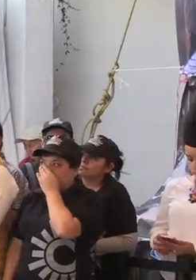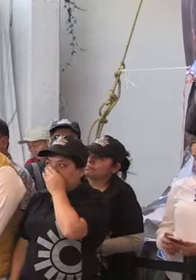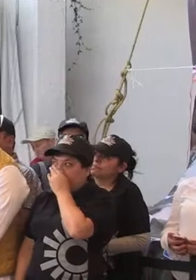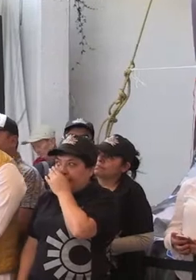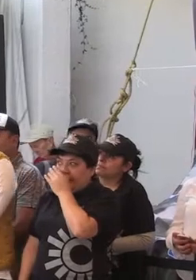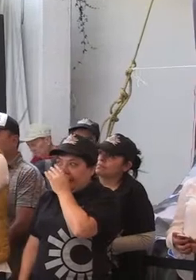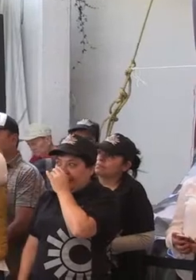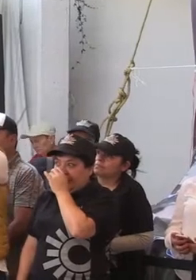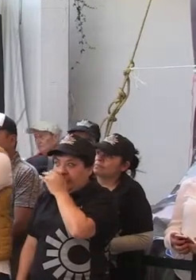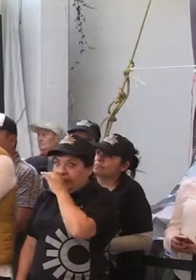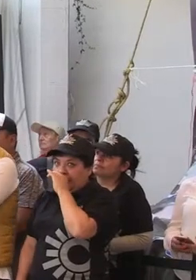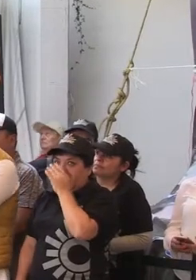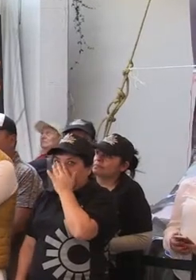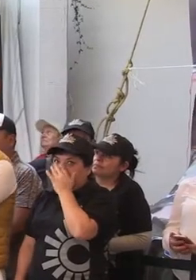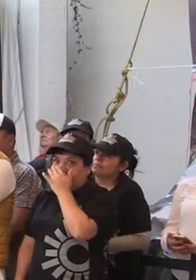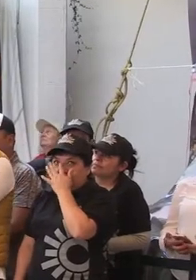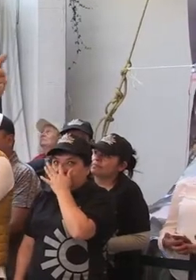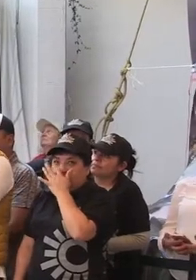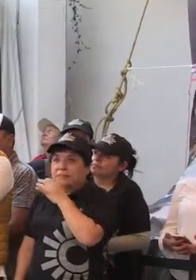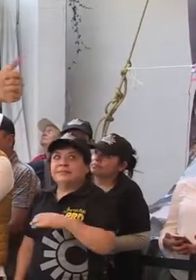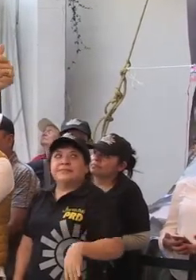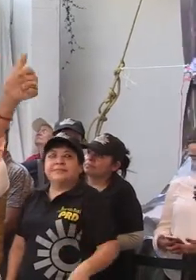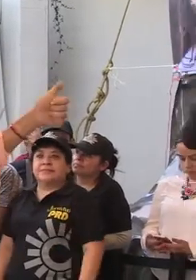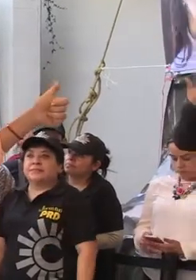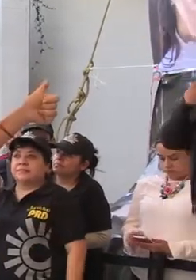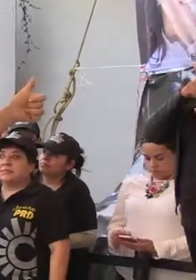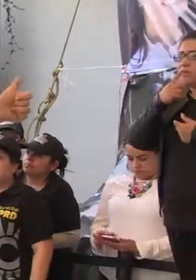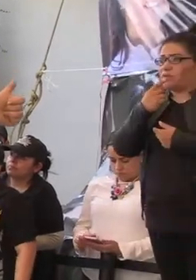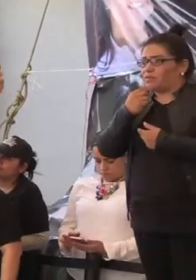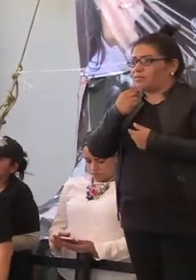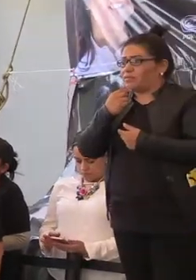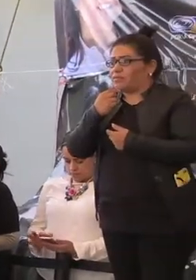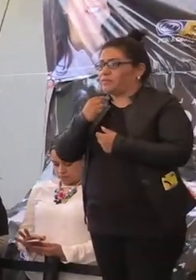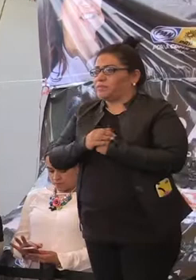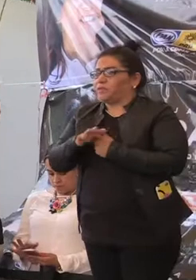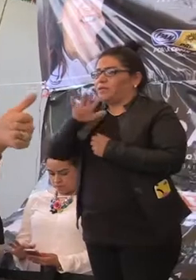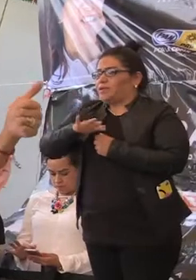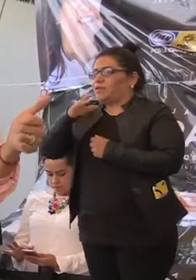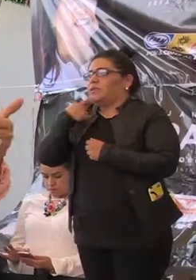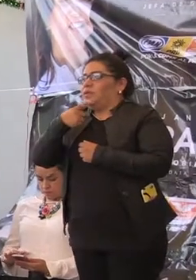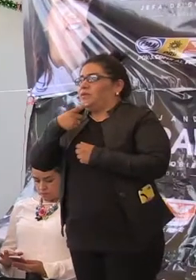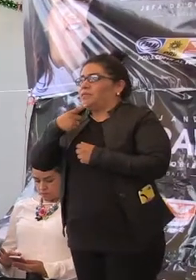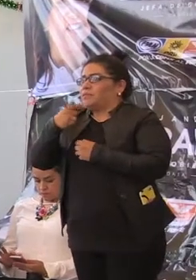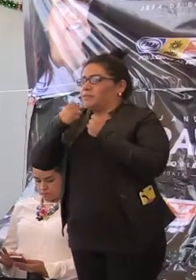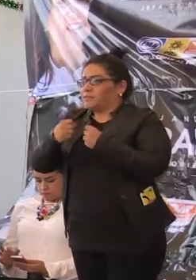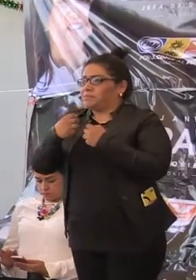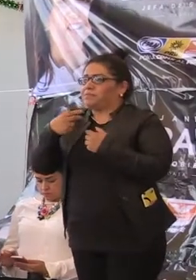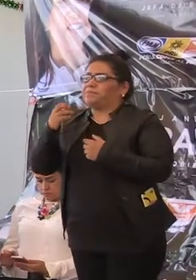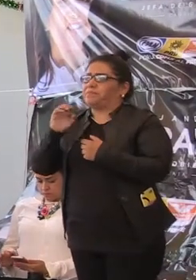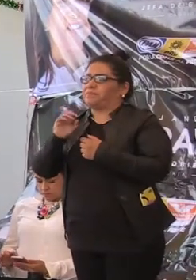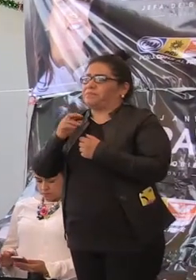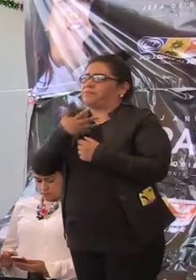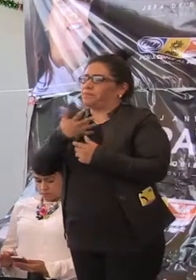identificados. Primero, ya dije, la inseguridad. Ese es el primer compromiso y el primer reclamo de toda la gente.